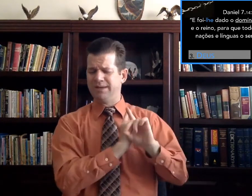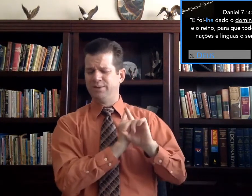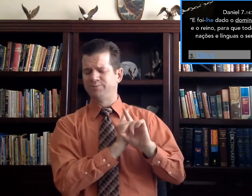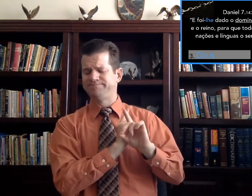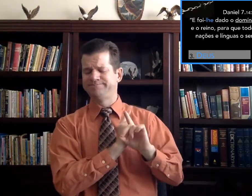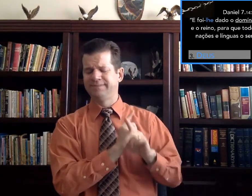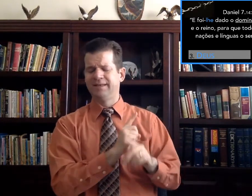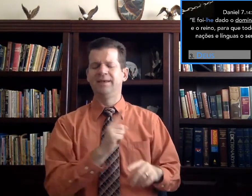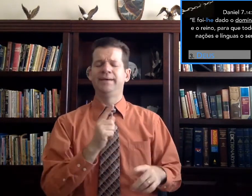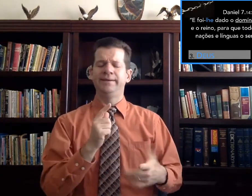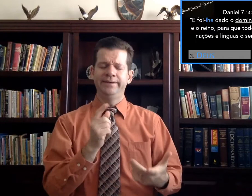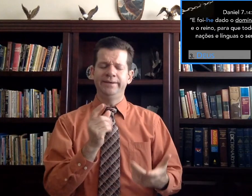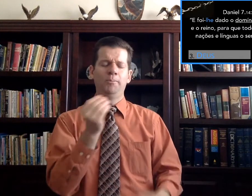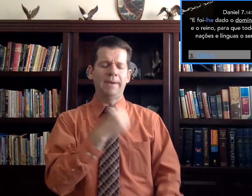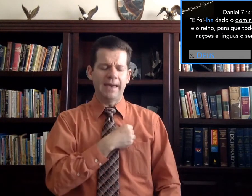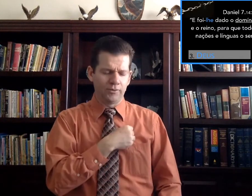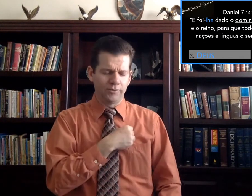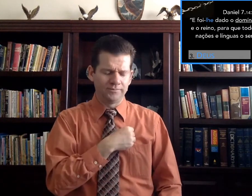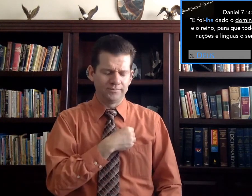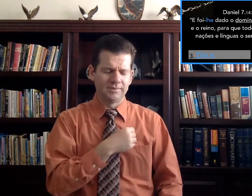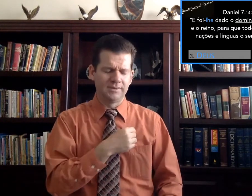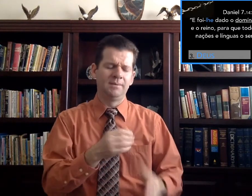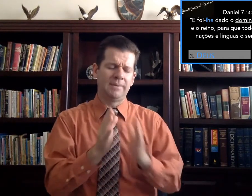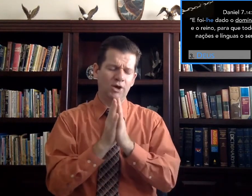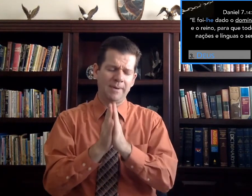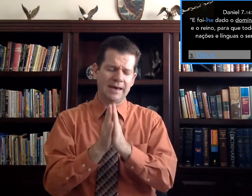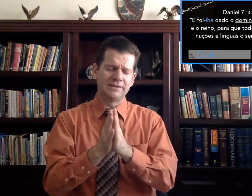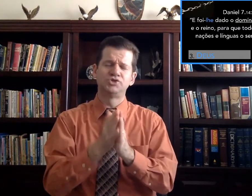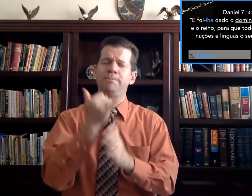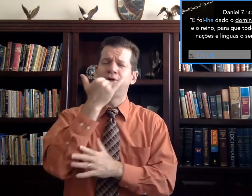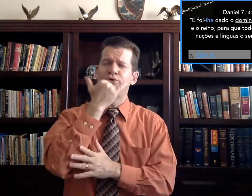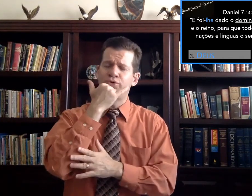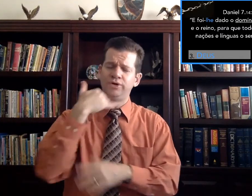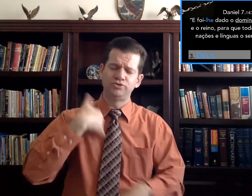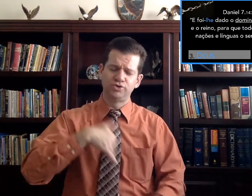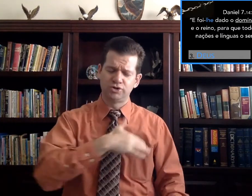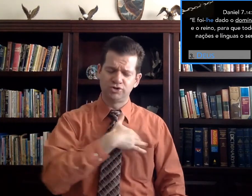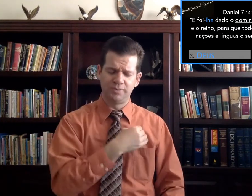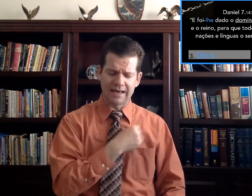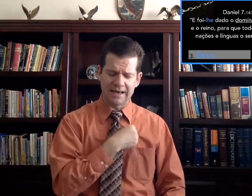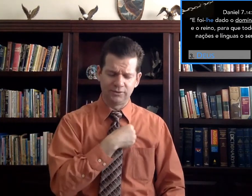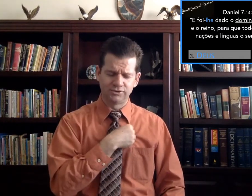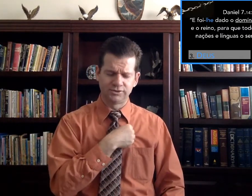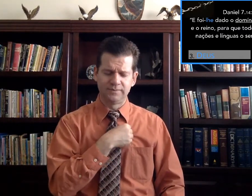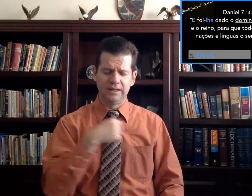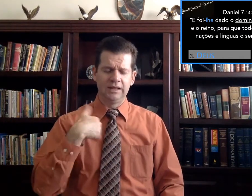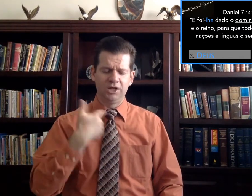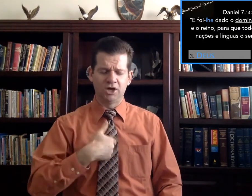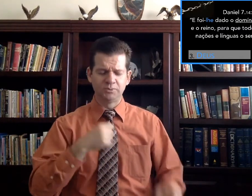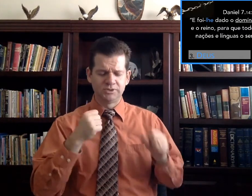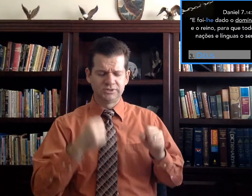dominam e eu peco. Pai, eu peço que o Senhor perdoe os nossos pecados, que nós